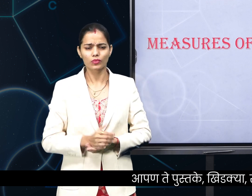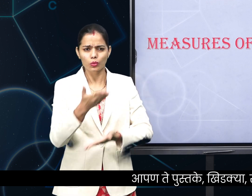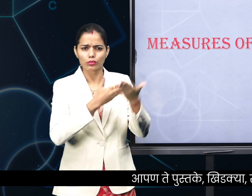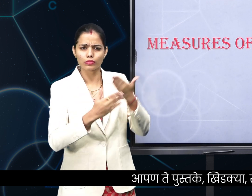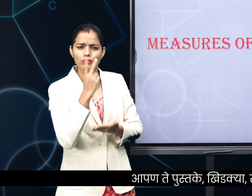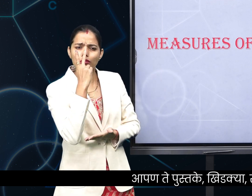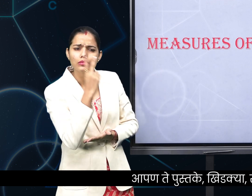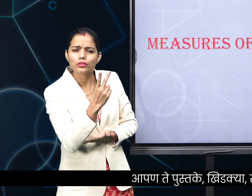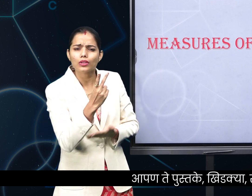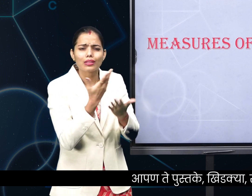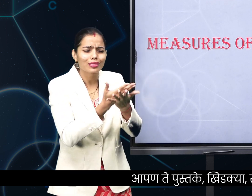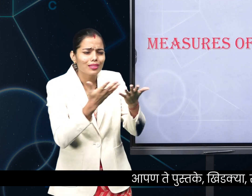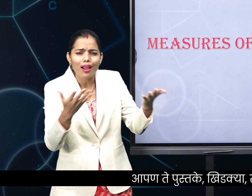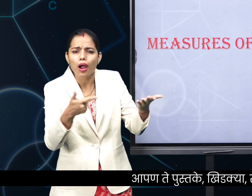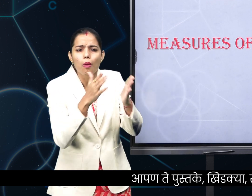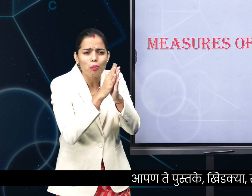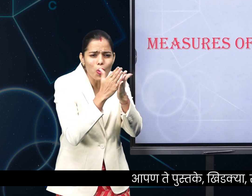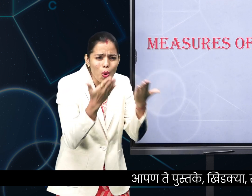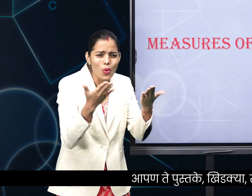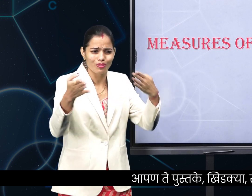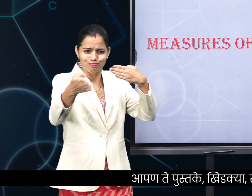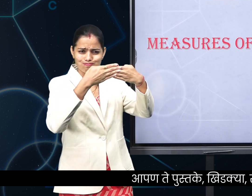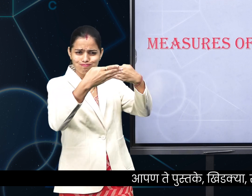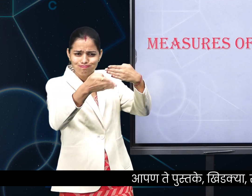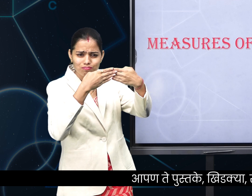आपण ते पुस्तके, खिडक्या, रस्त्याच्या खुणा